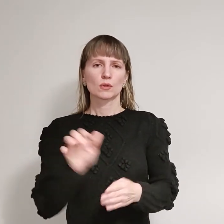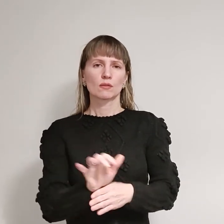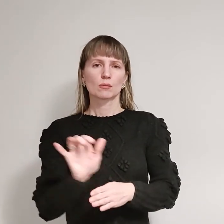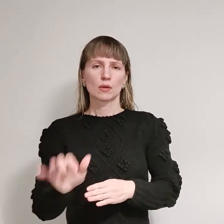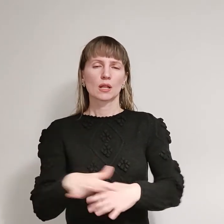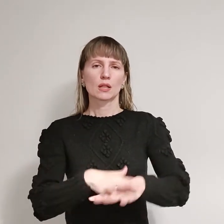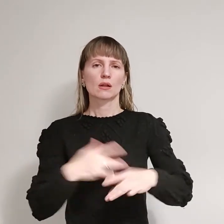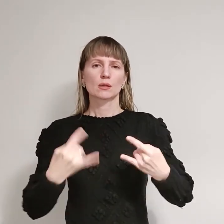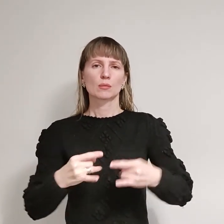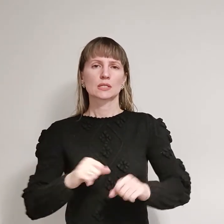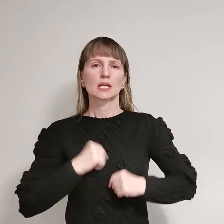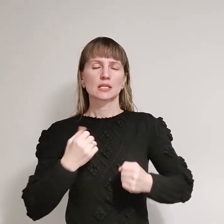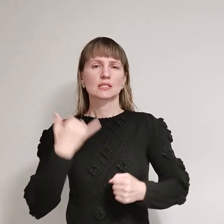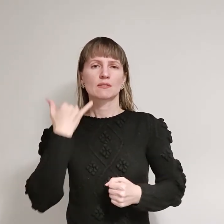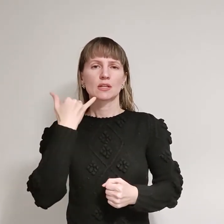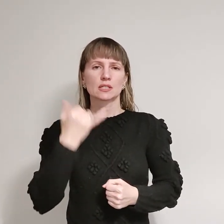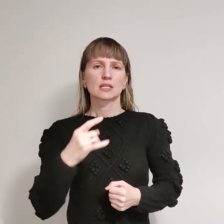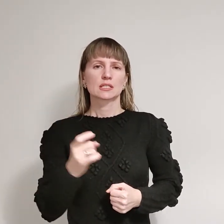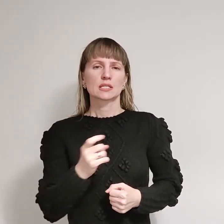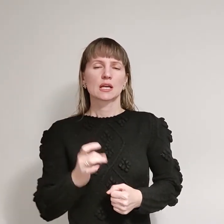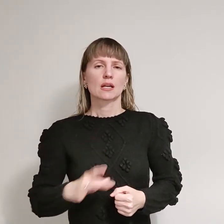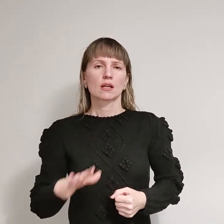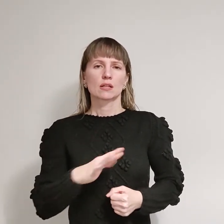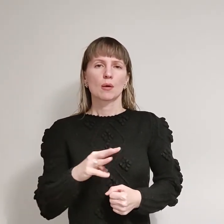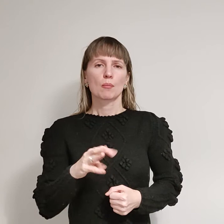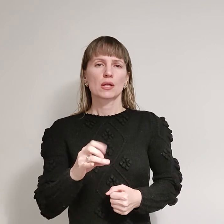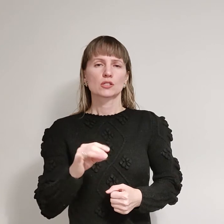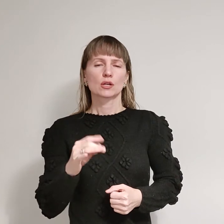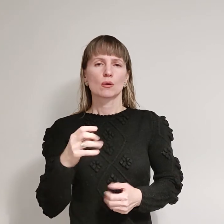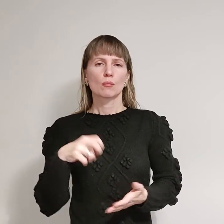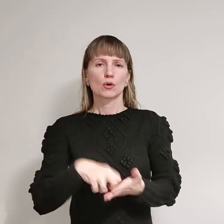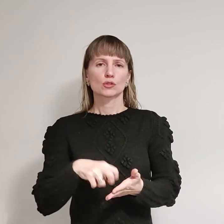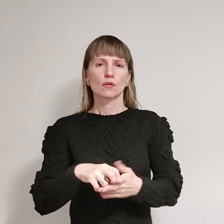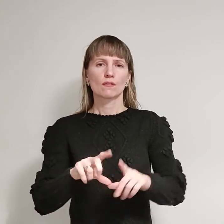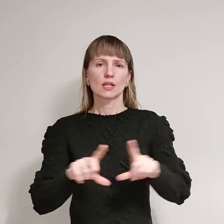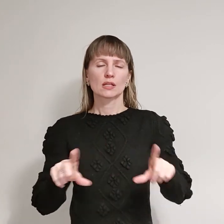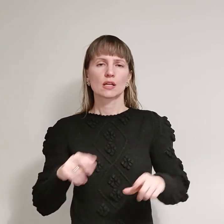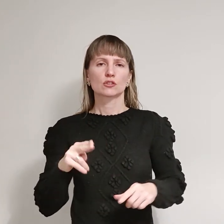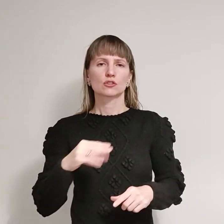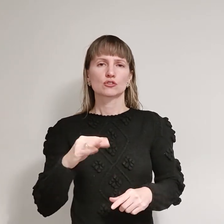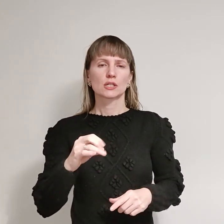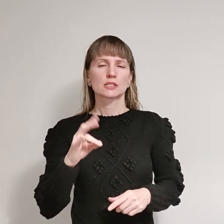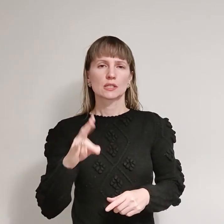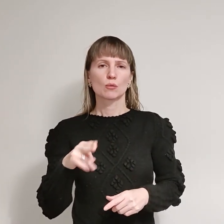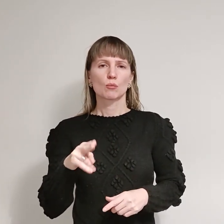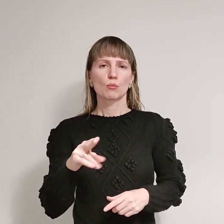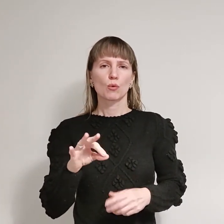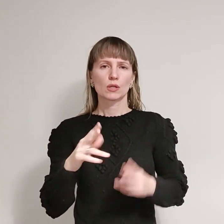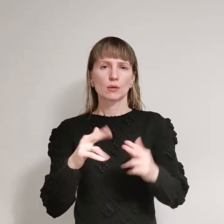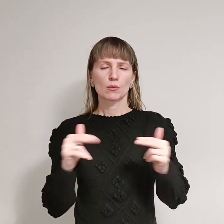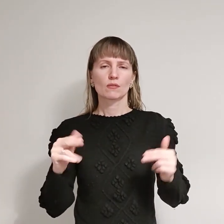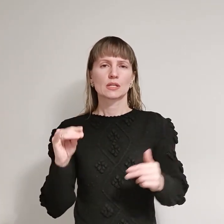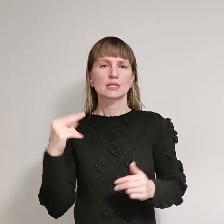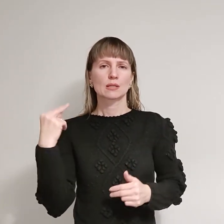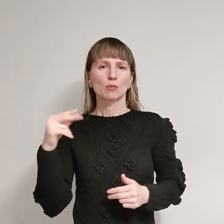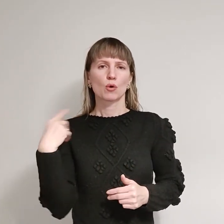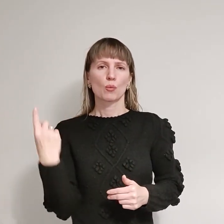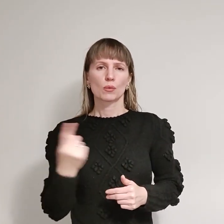Суспільне намагалося зв'язатися з регіональною менеджеркою поштового відділення Джастін по Дніпропетровській та Запорізькій областях